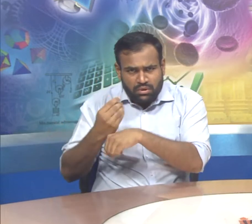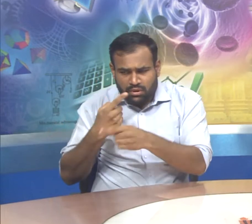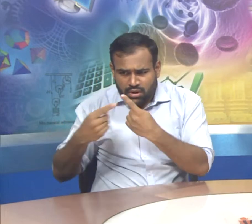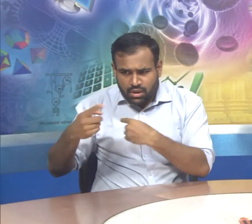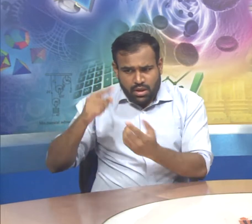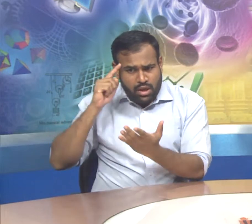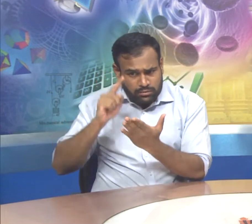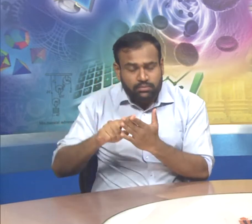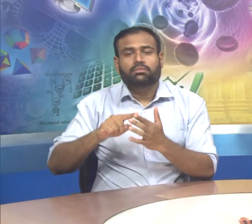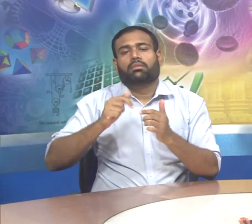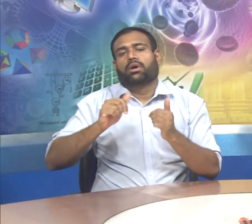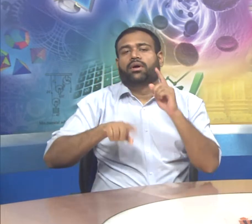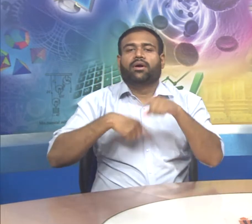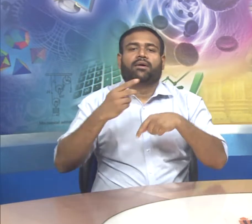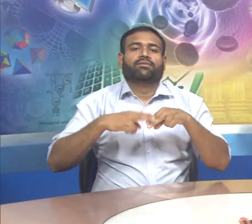him.